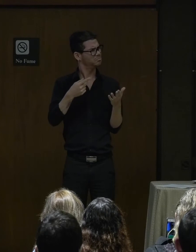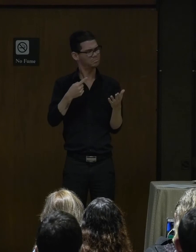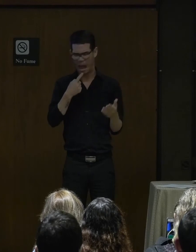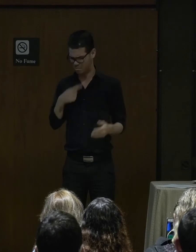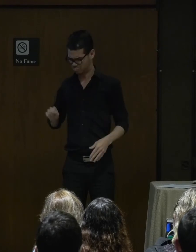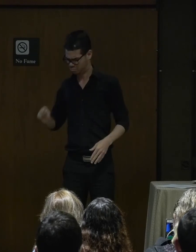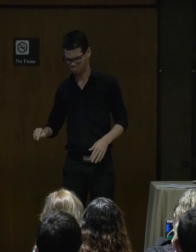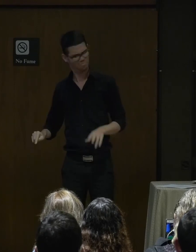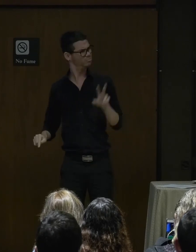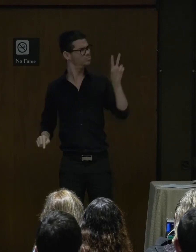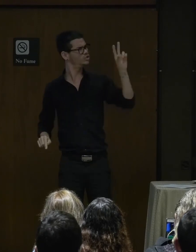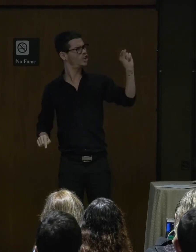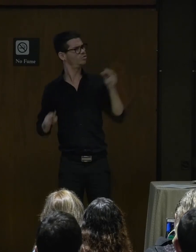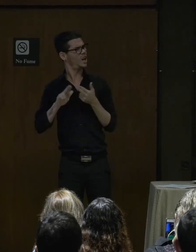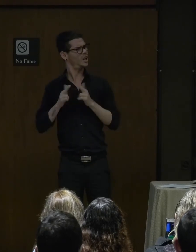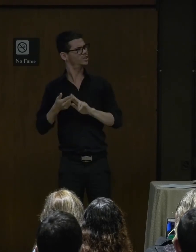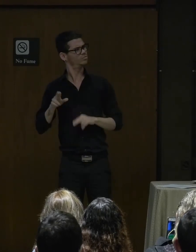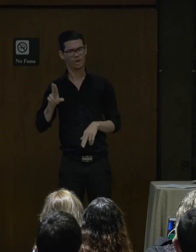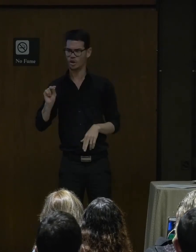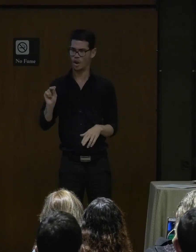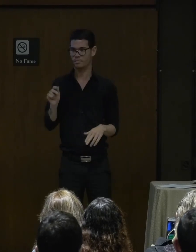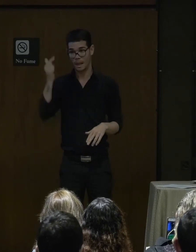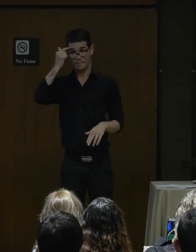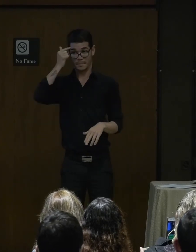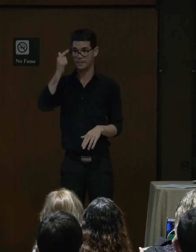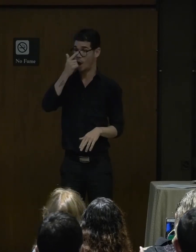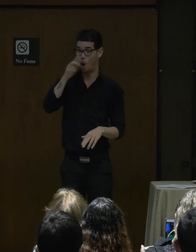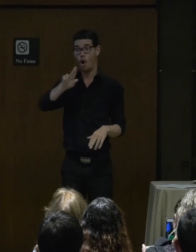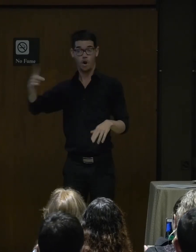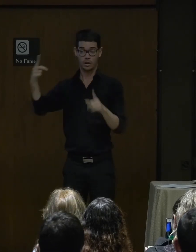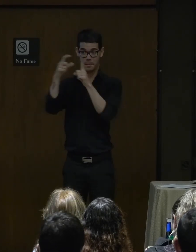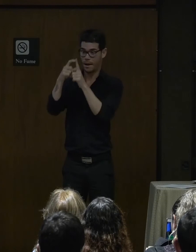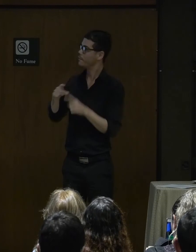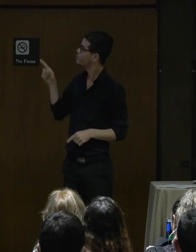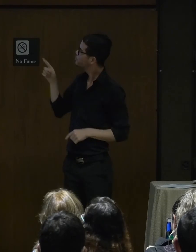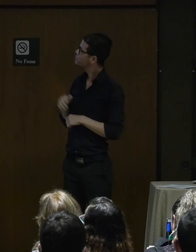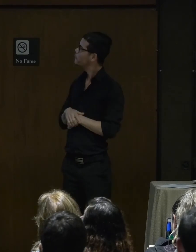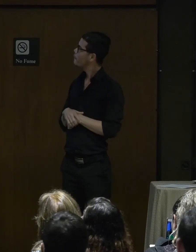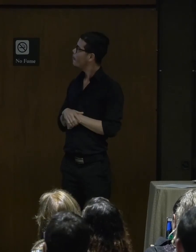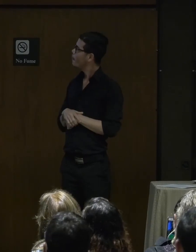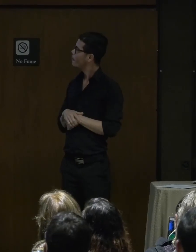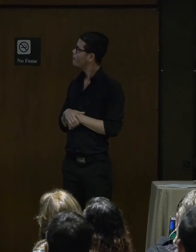decía no. Si veían palabras como esta, que voy a enseñar ahora,